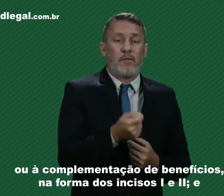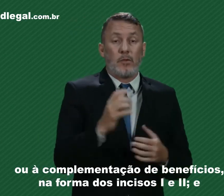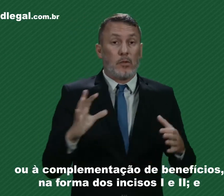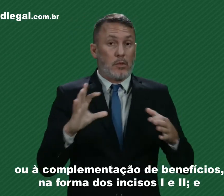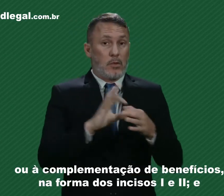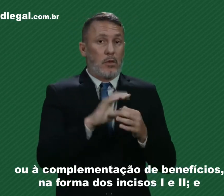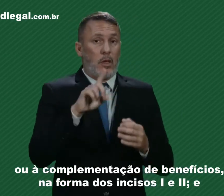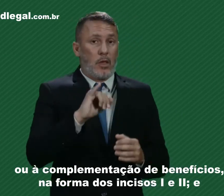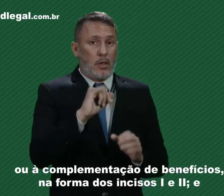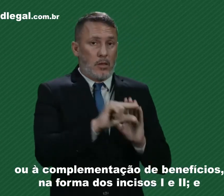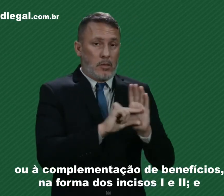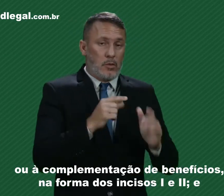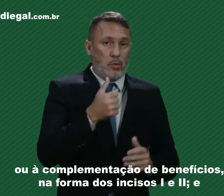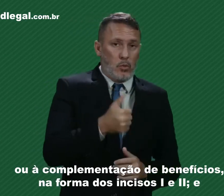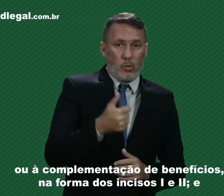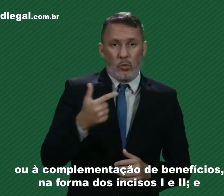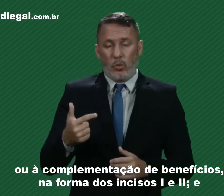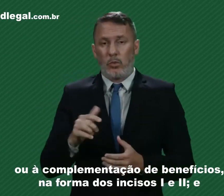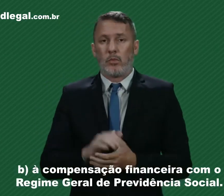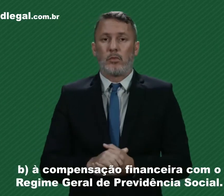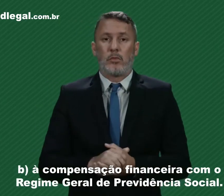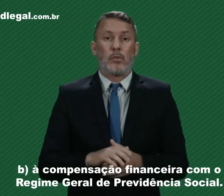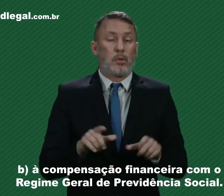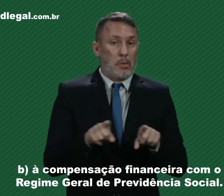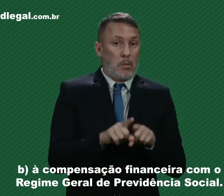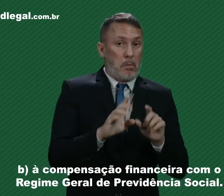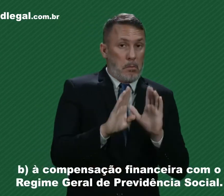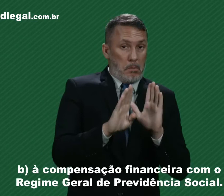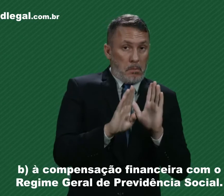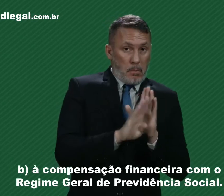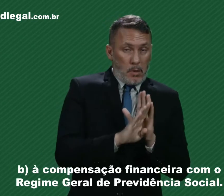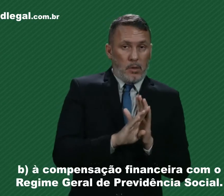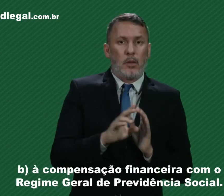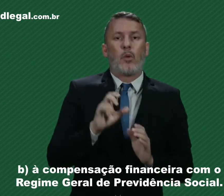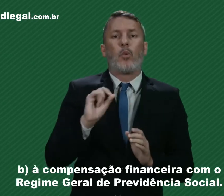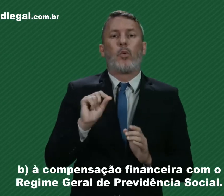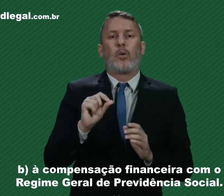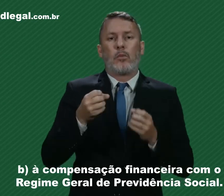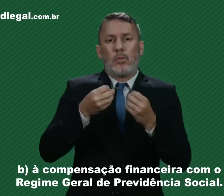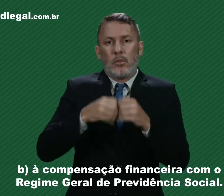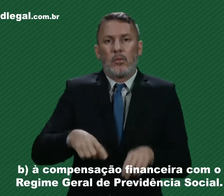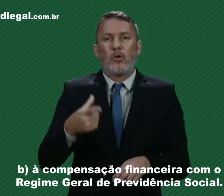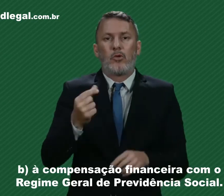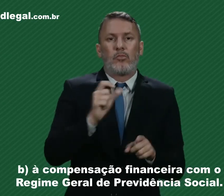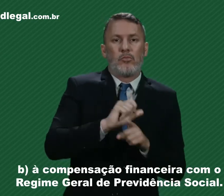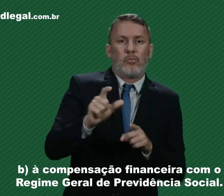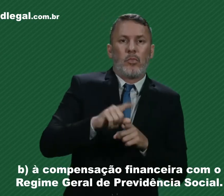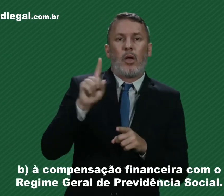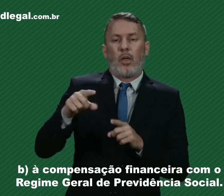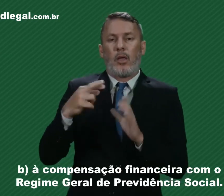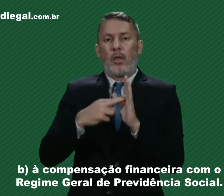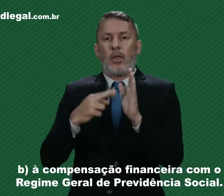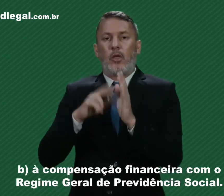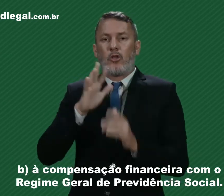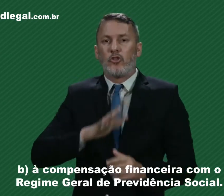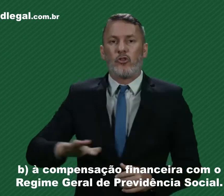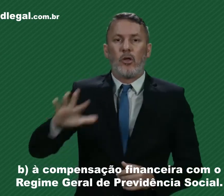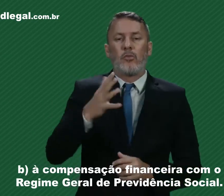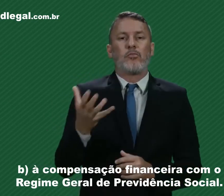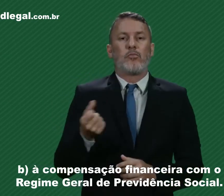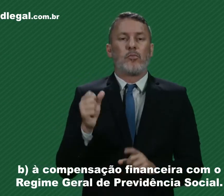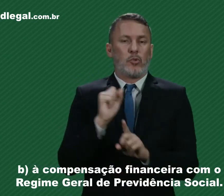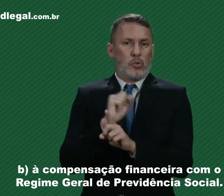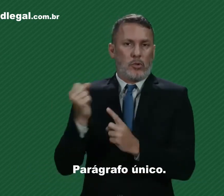dos incisos 1 e 2. E, alínea B, à compensação financeira com o regime geral de